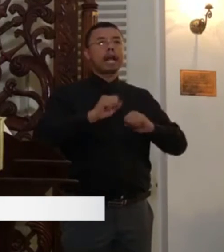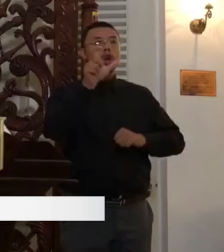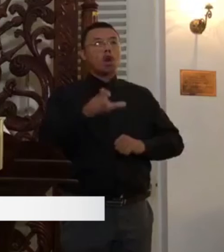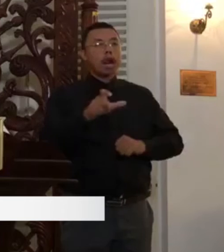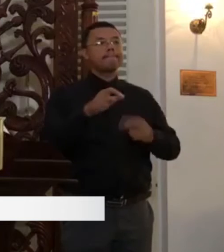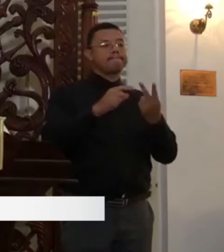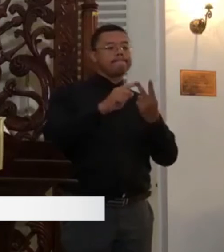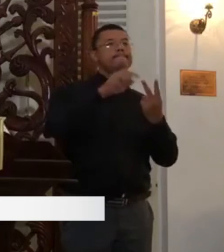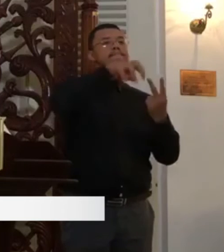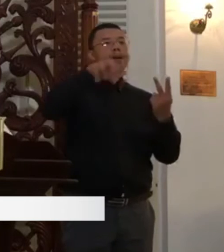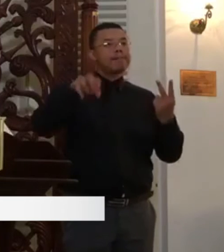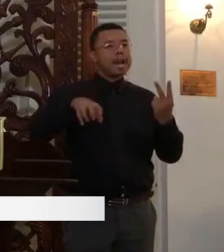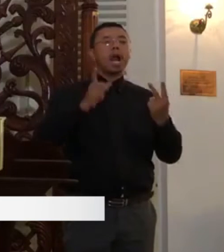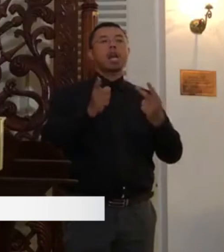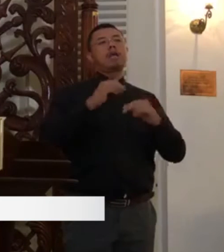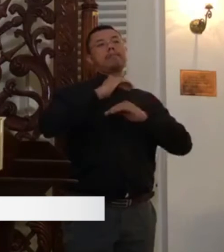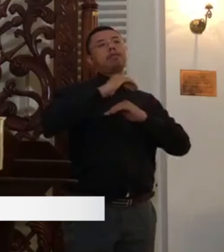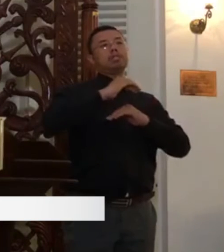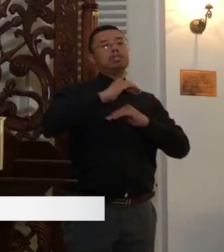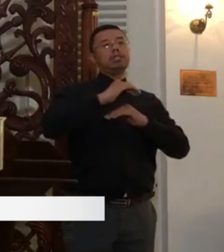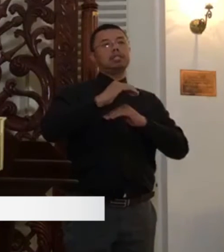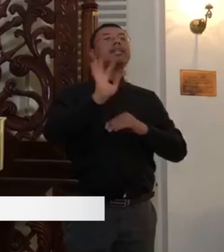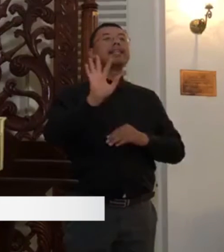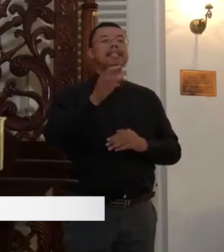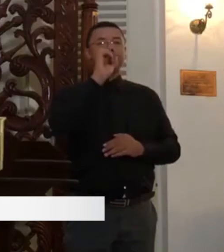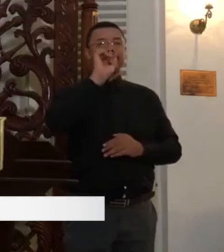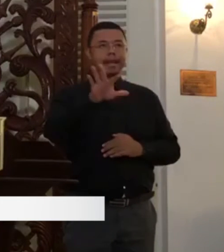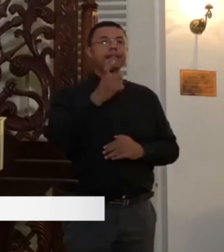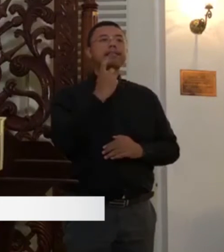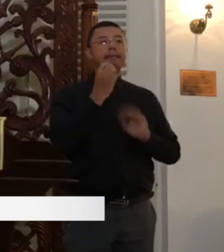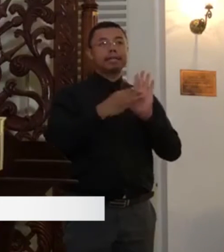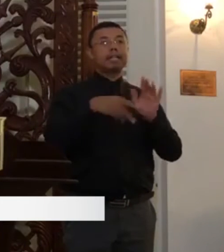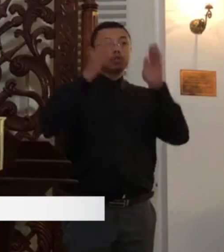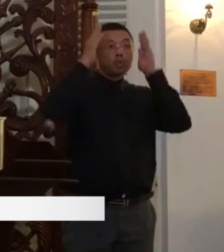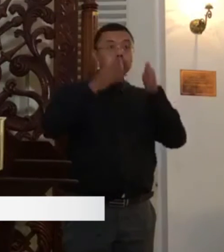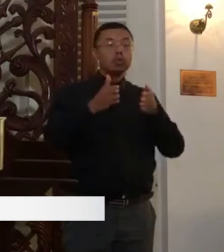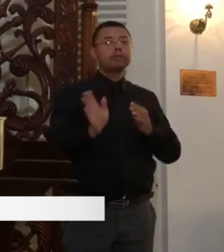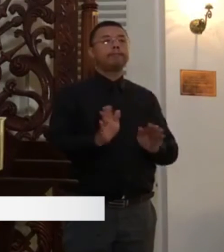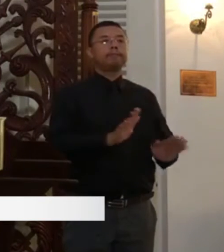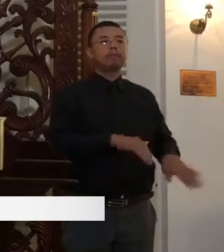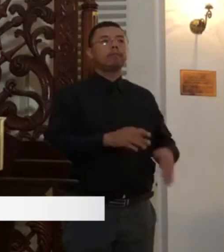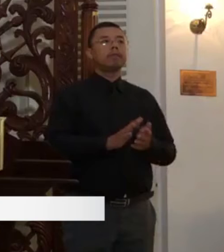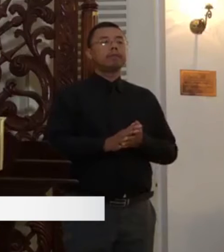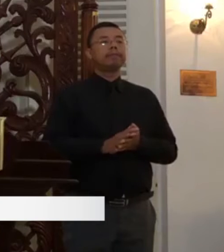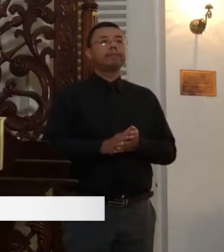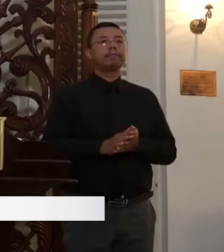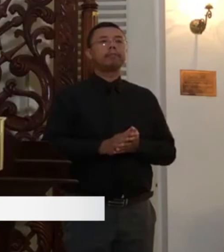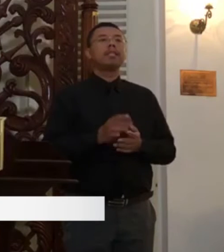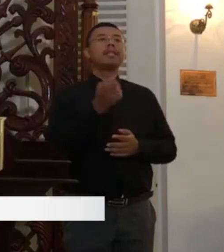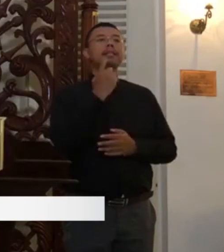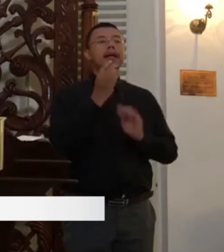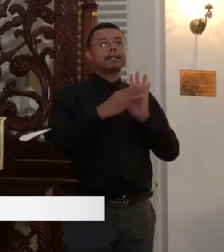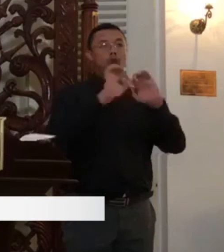dan barang ada pembatasan. Nanti saya akan sampaikan terkait dengan itu secara khusus. Kemudian terkait